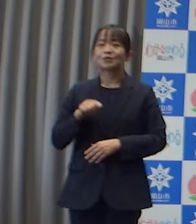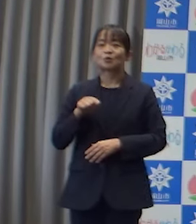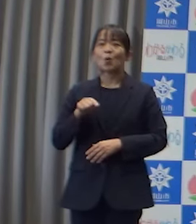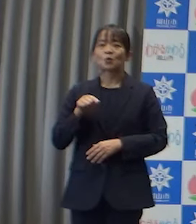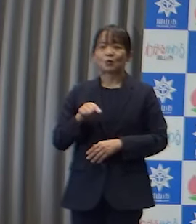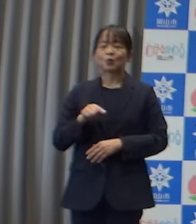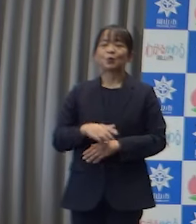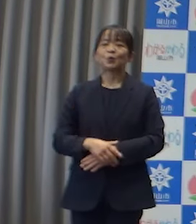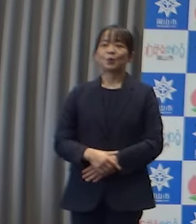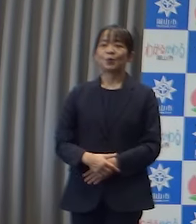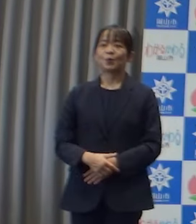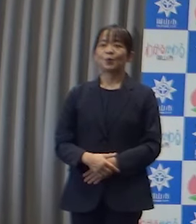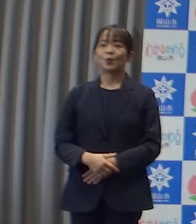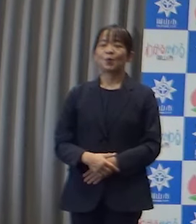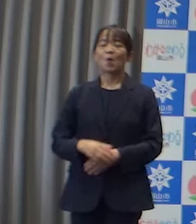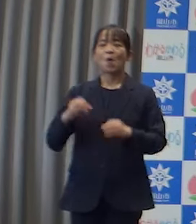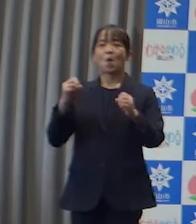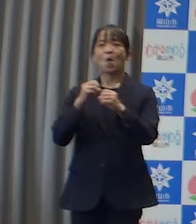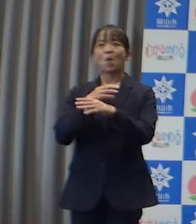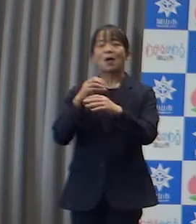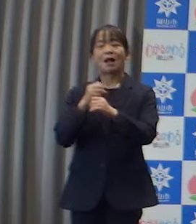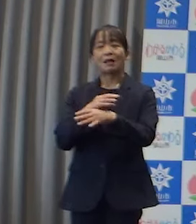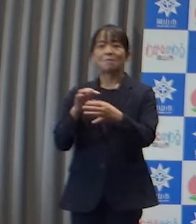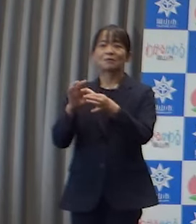岡山ゆかりの